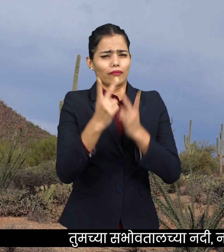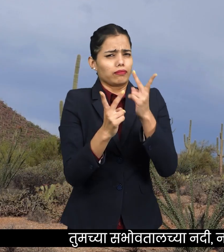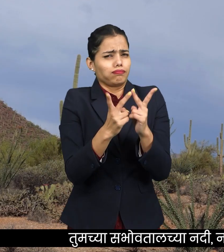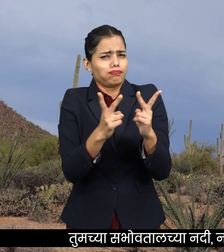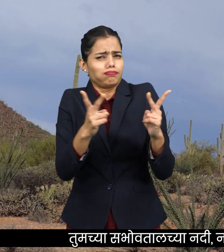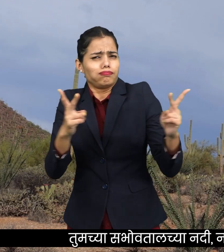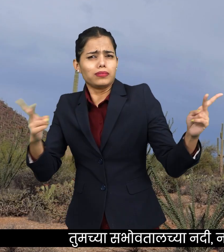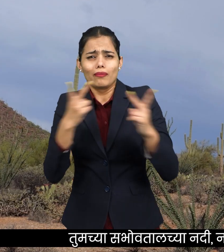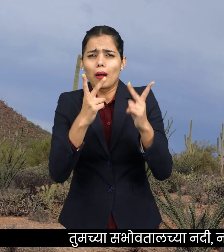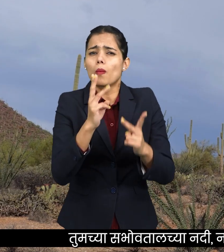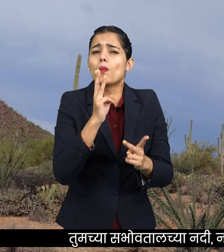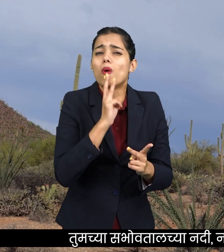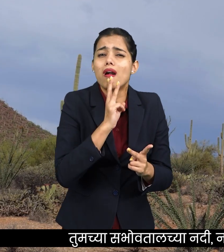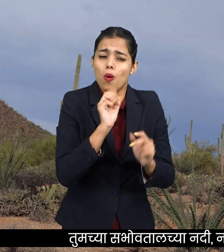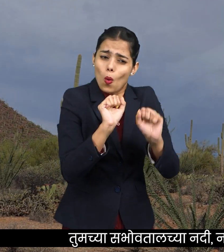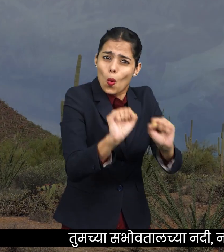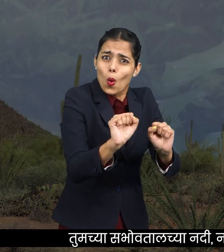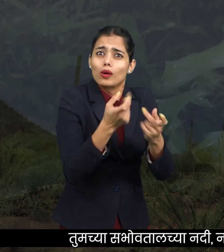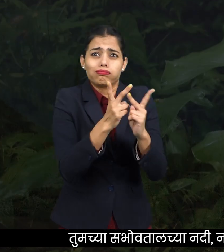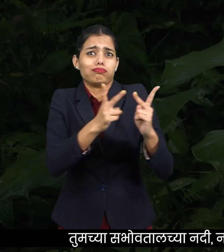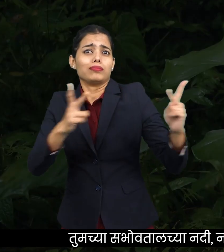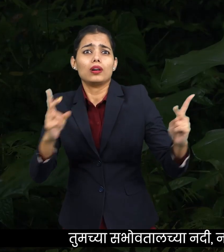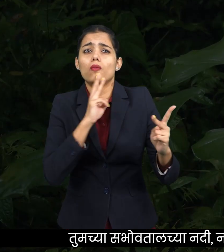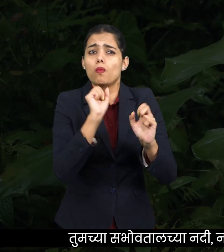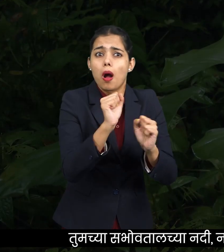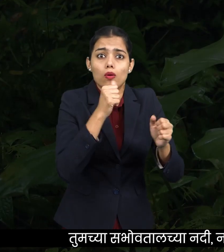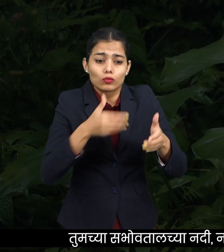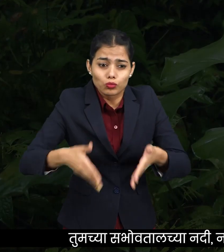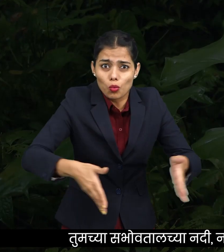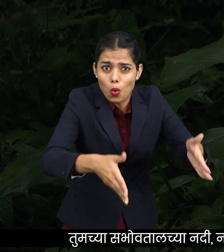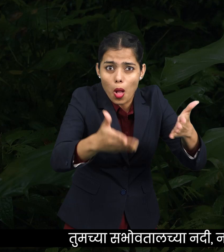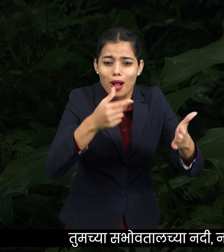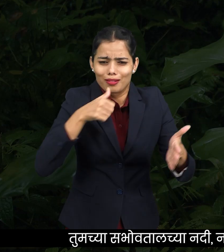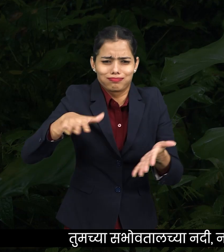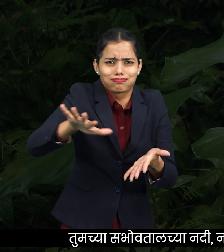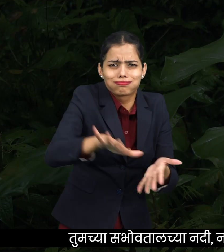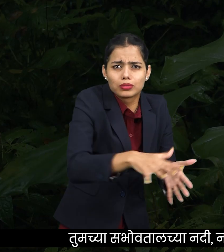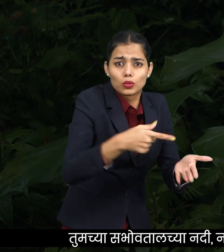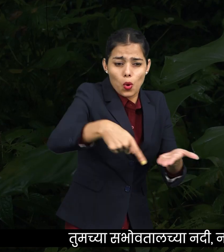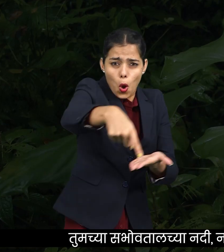तुमच्या सभोवतालच्या नदी, नाला, तलाव किंवा तलाव यासारख्या